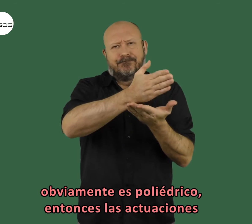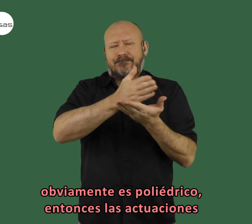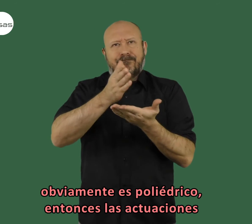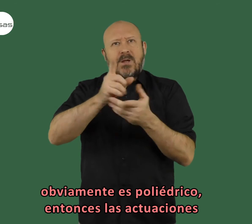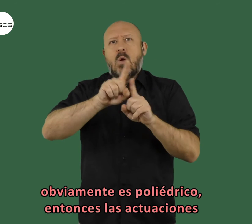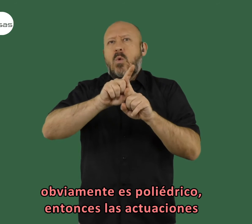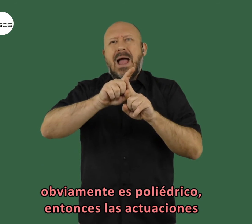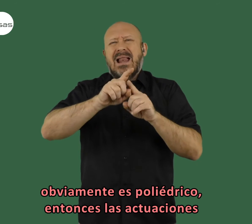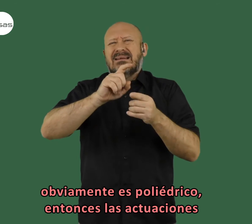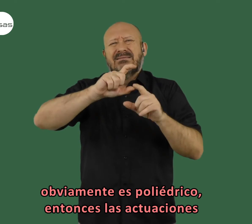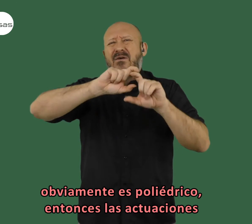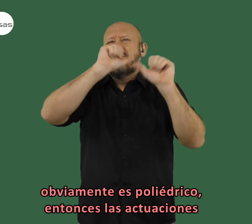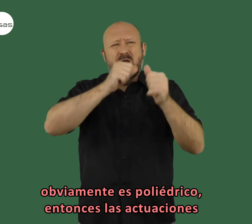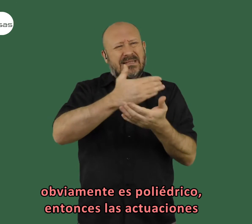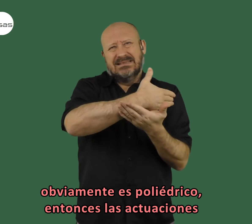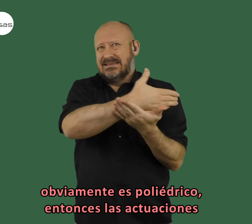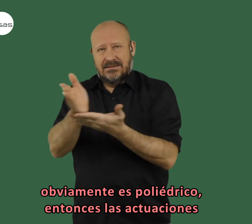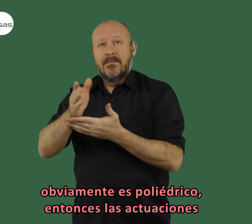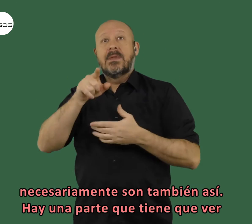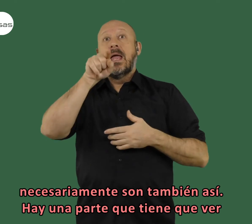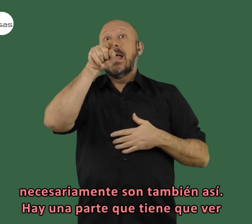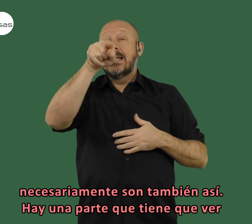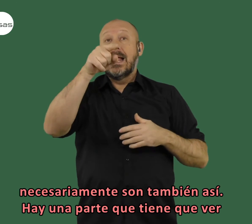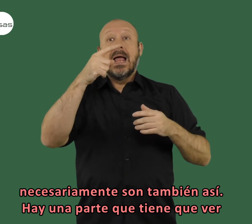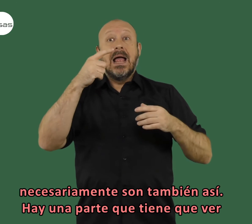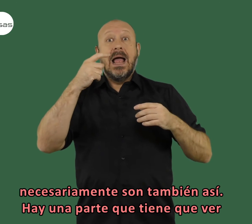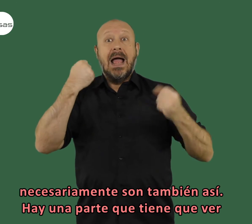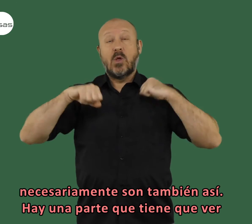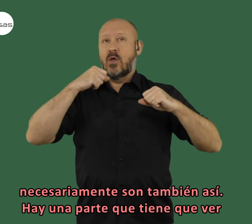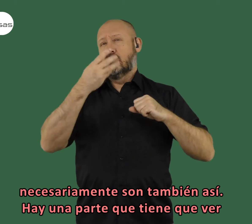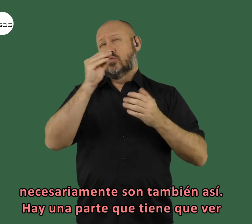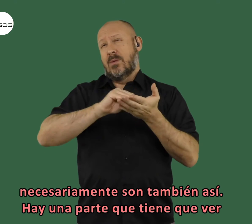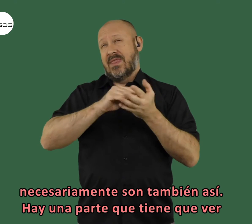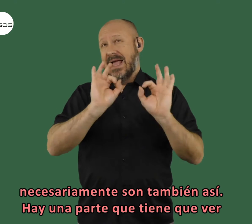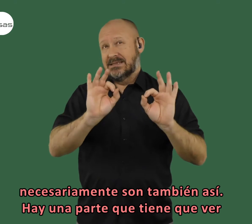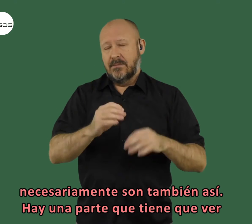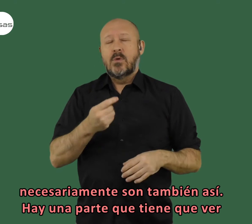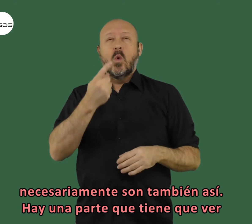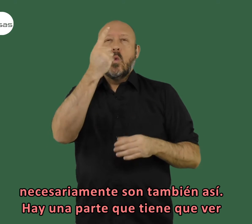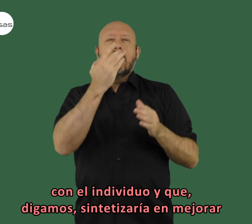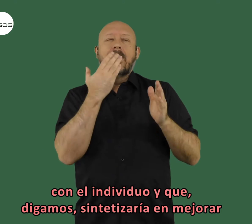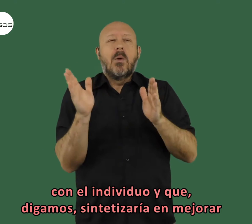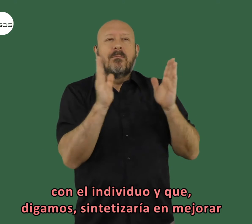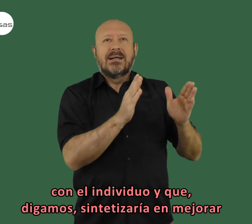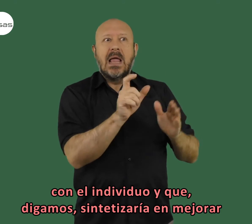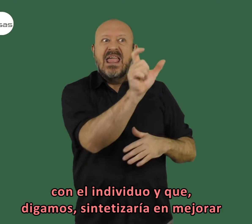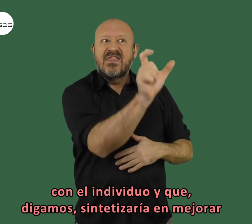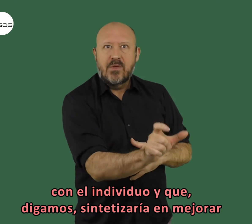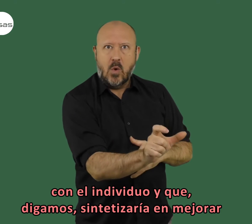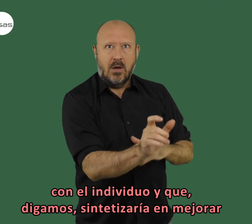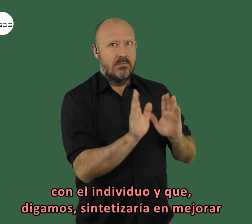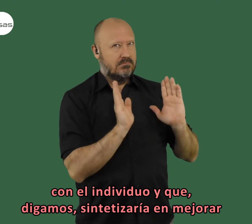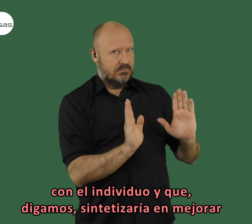aristas, obviamente es poliédrico, entonces las actuaciones necesariamente son también así. Hay una parte que tiene que ver con